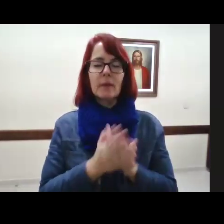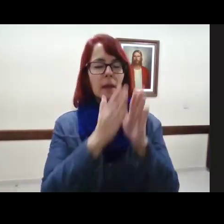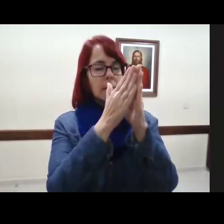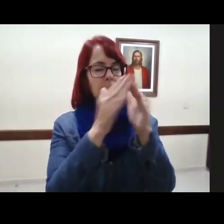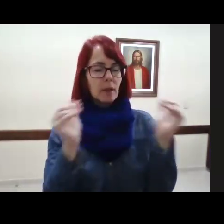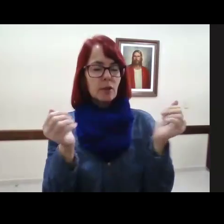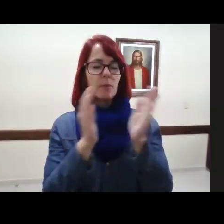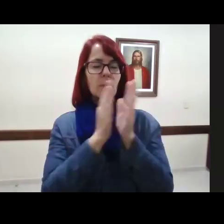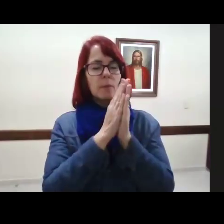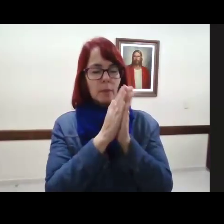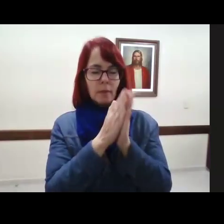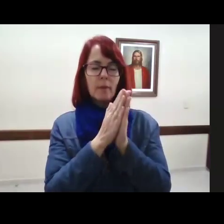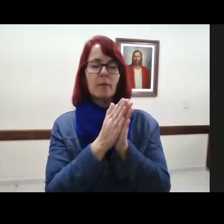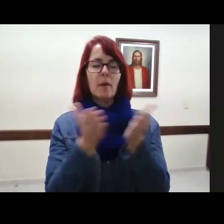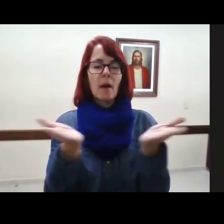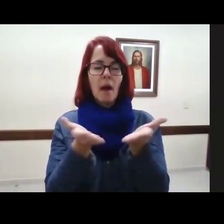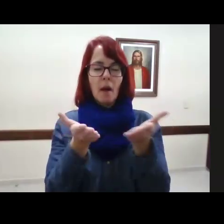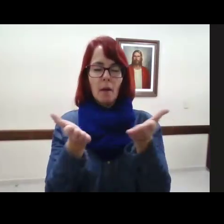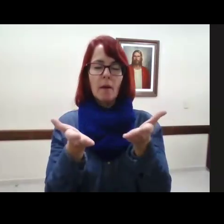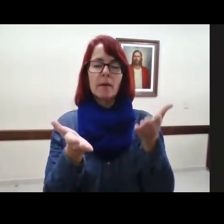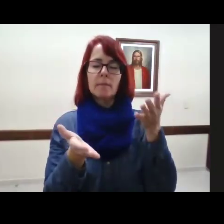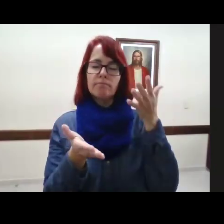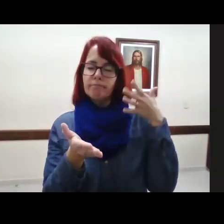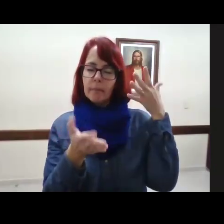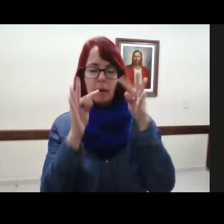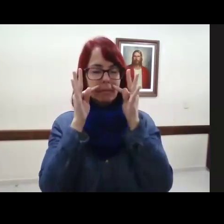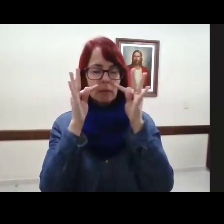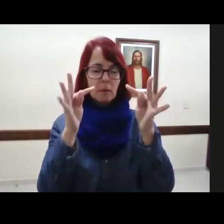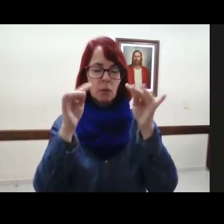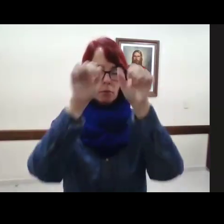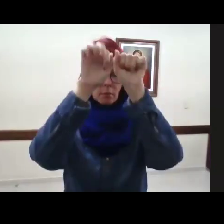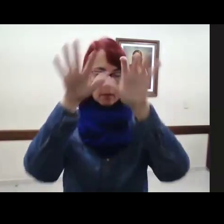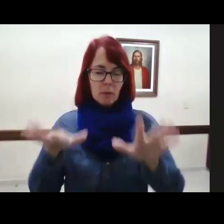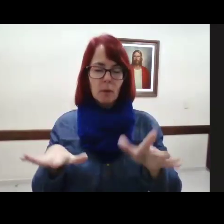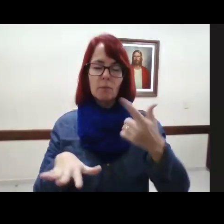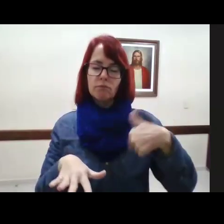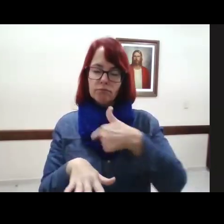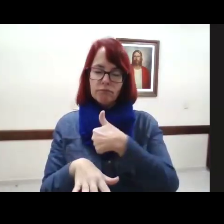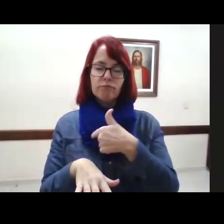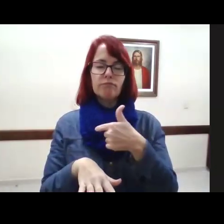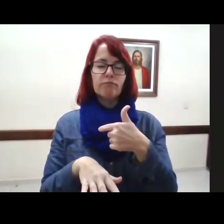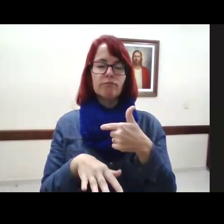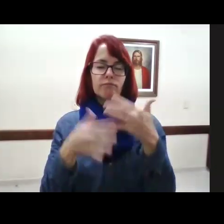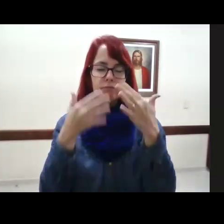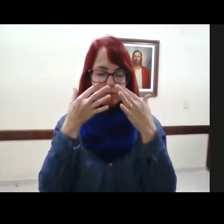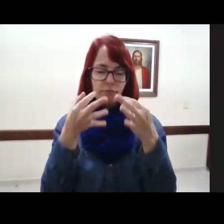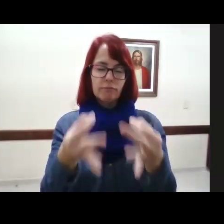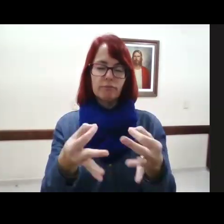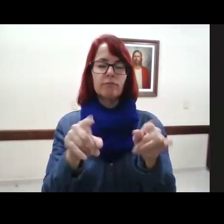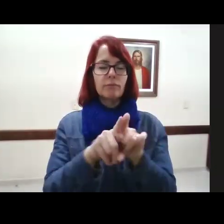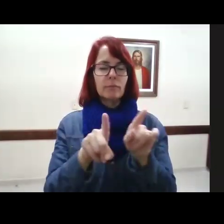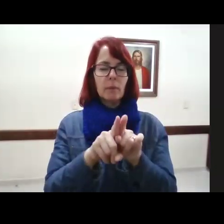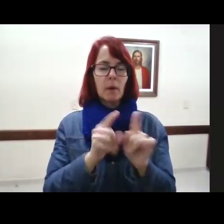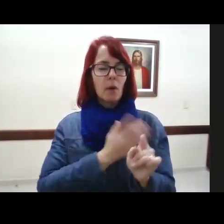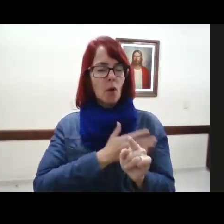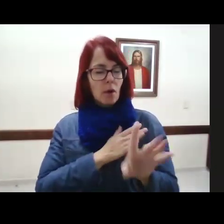a ouvir as palavras de testemunhos que teremos hoje, nos ajude a levar para o nosso coração e nossas famílias e